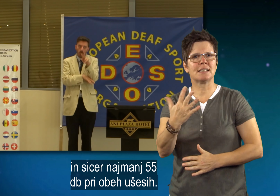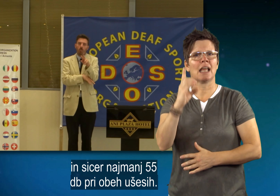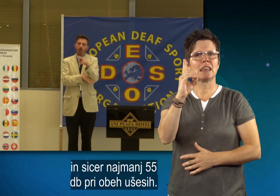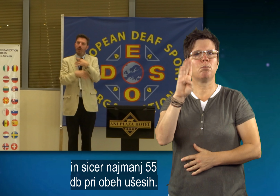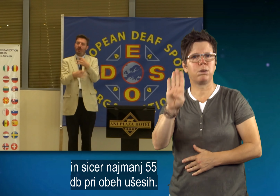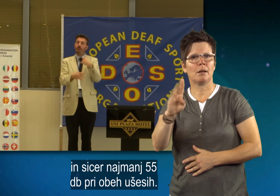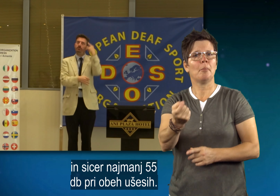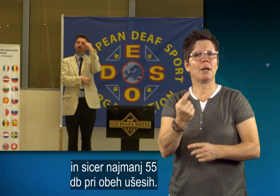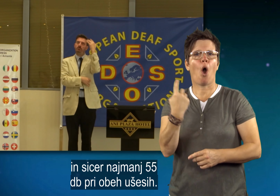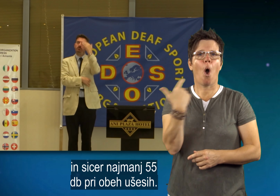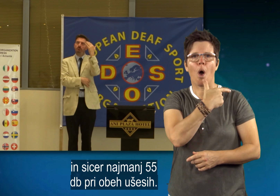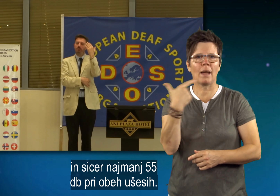ušesih.